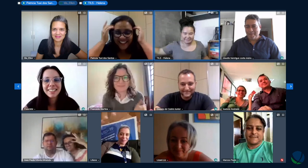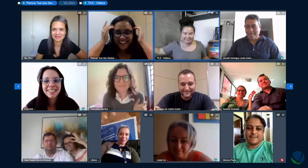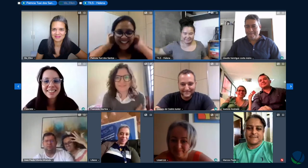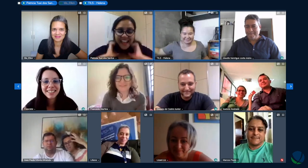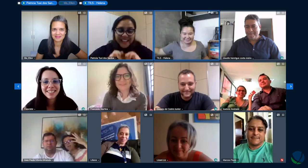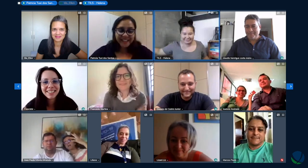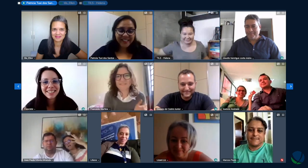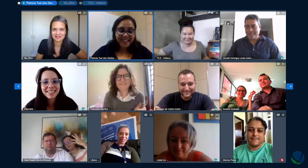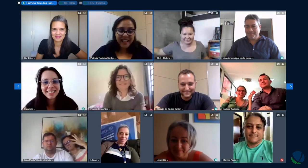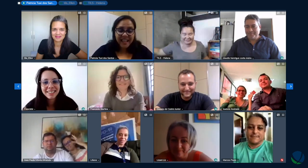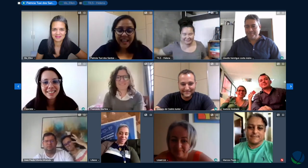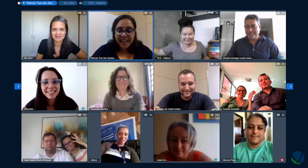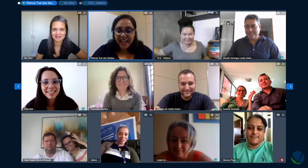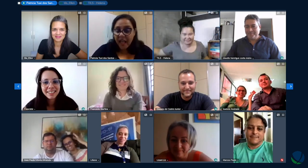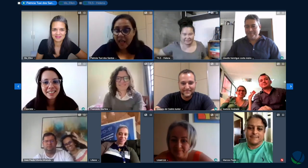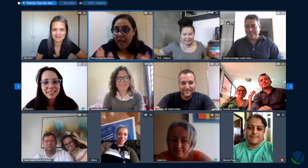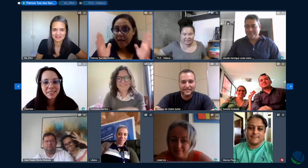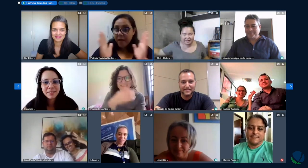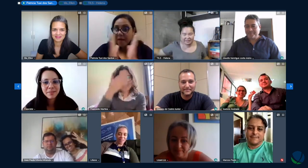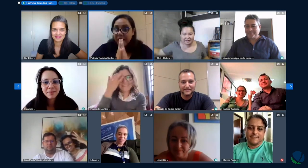Obrigada, certo?